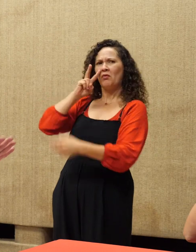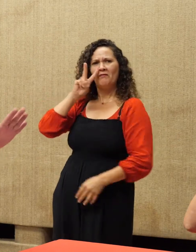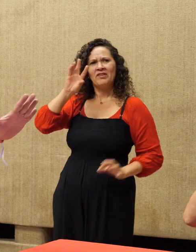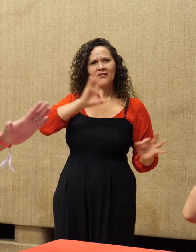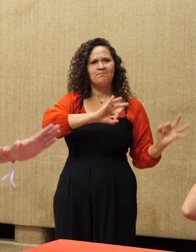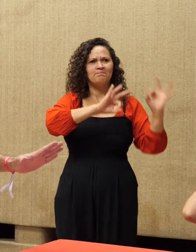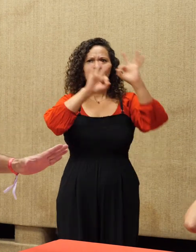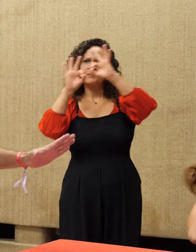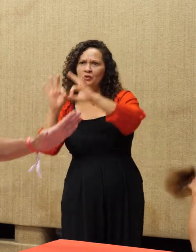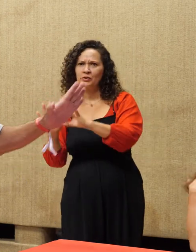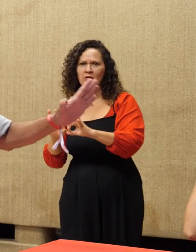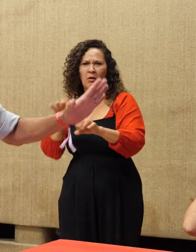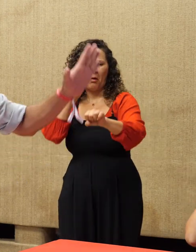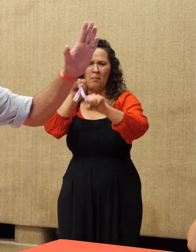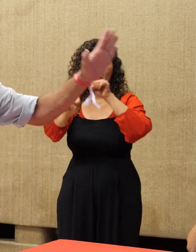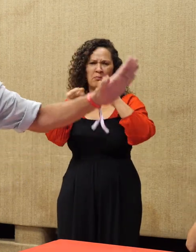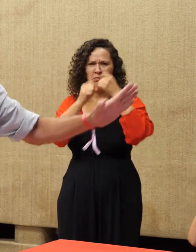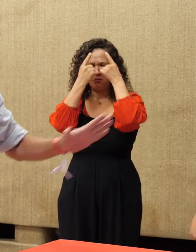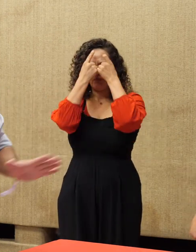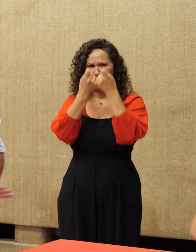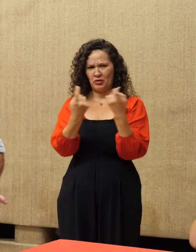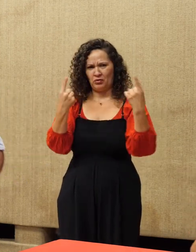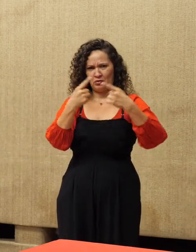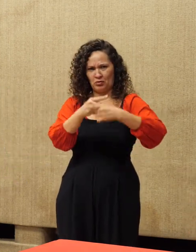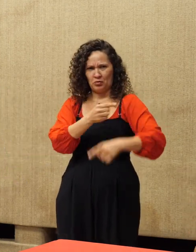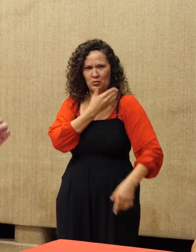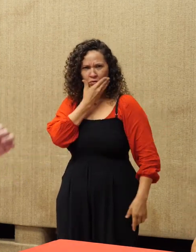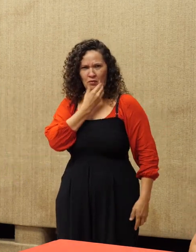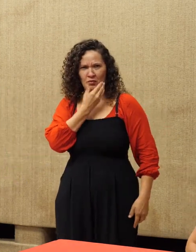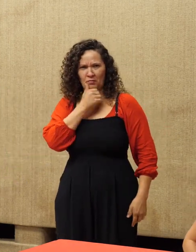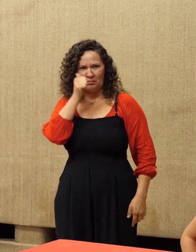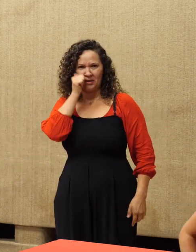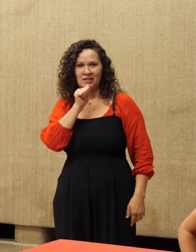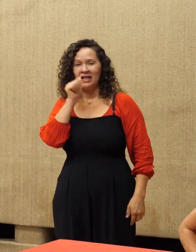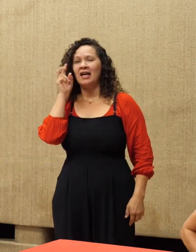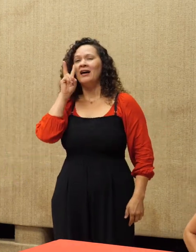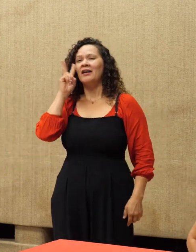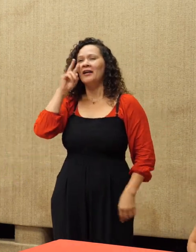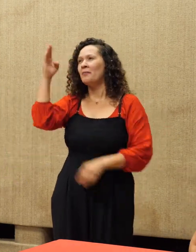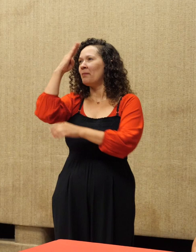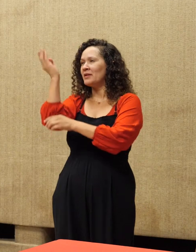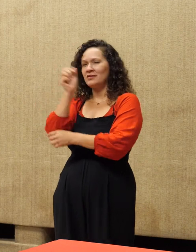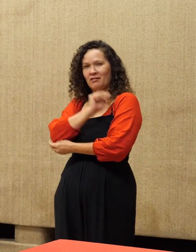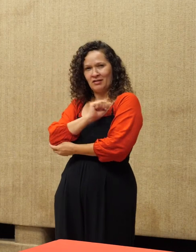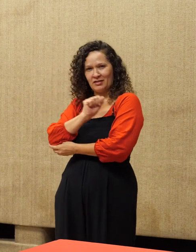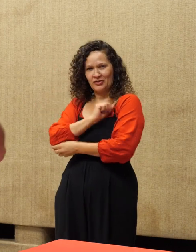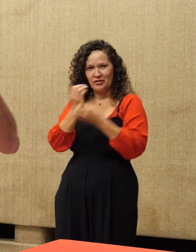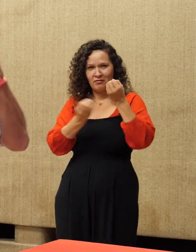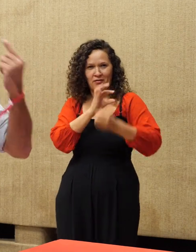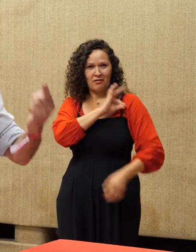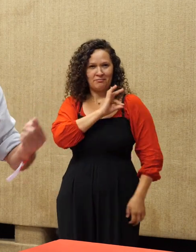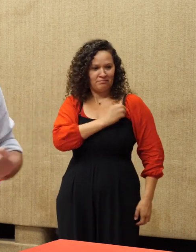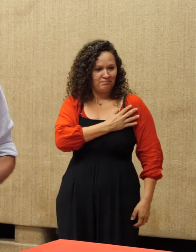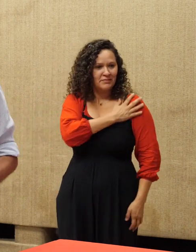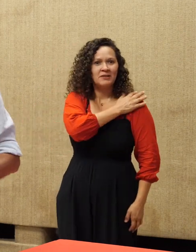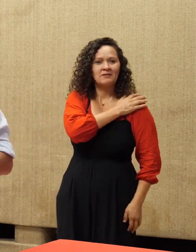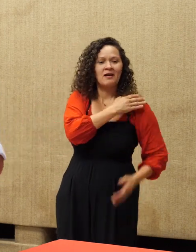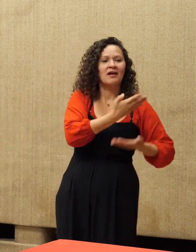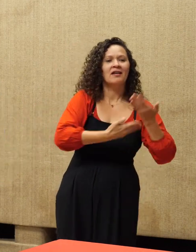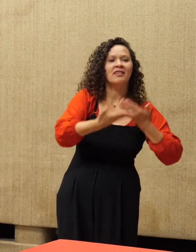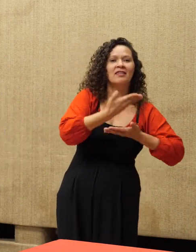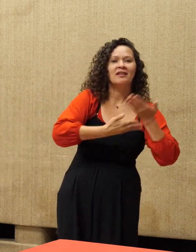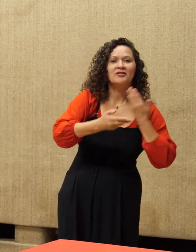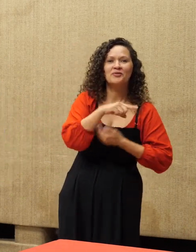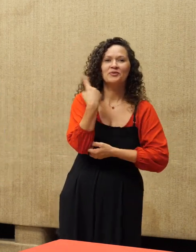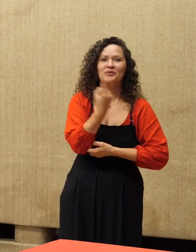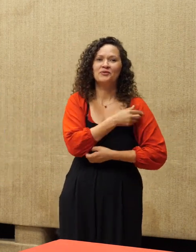inteiro, ali naquela partida entre o Brasil e a Argentina, a forma como a Polícia Militar, né,